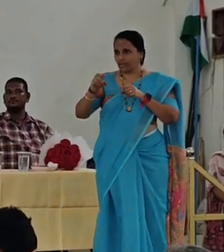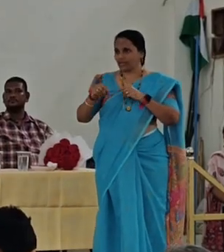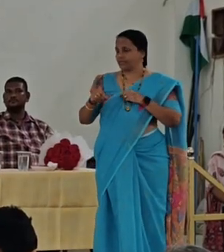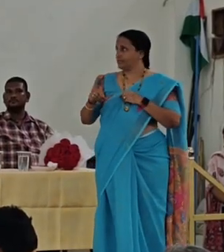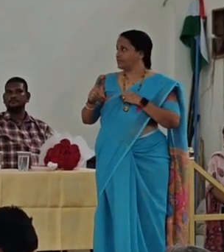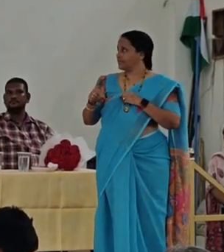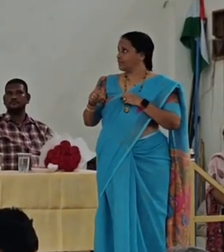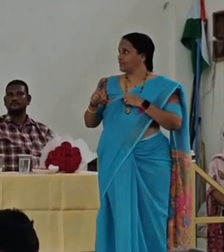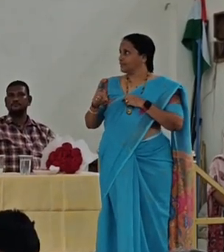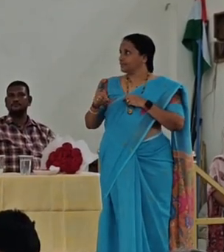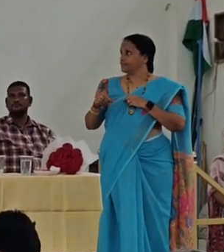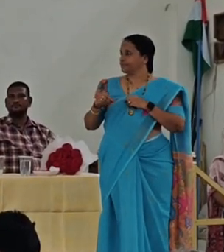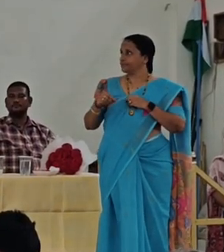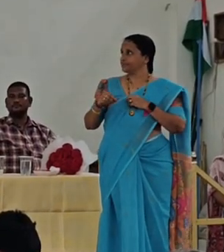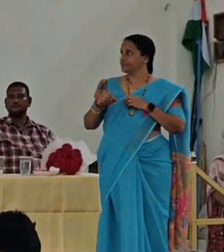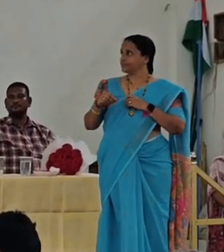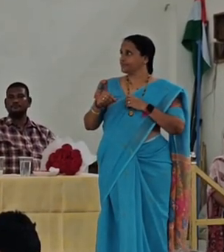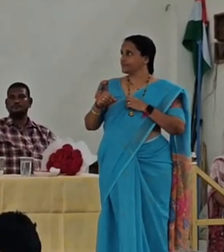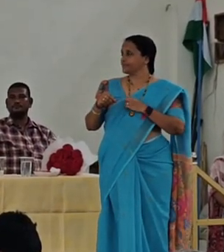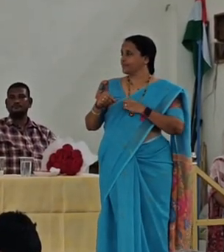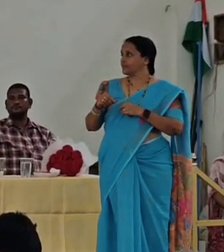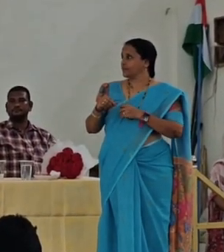డిసెంబర్లో మనము